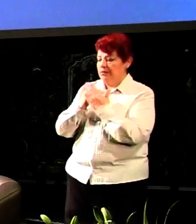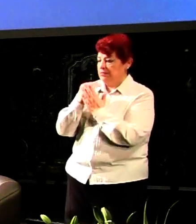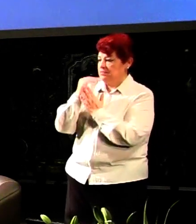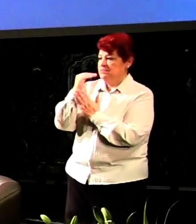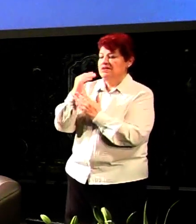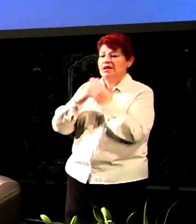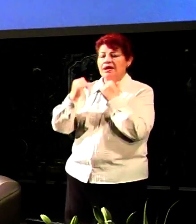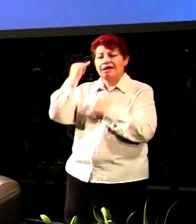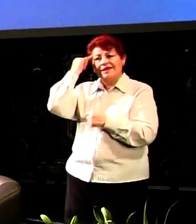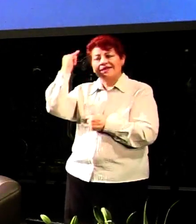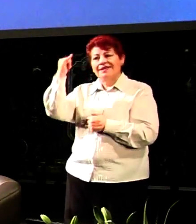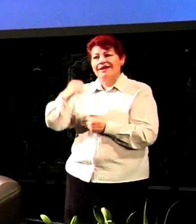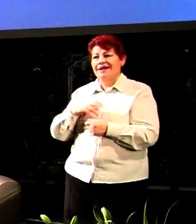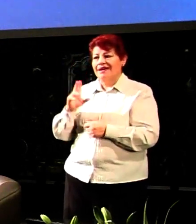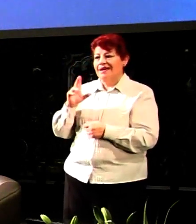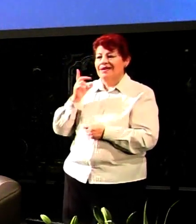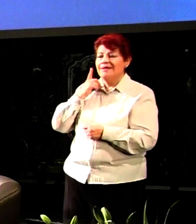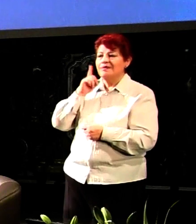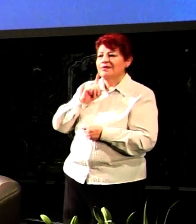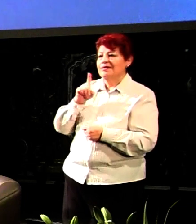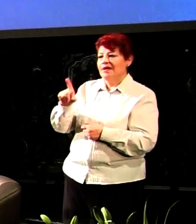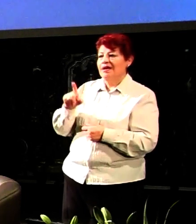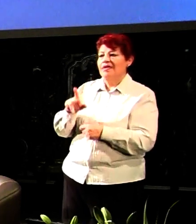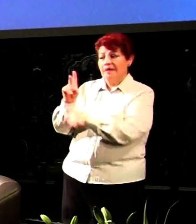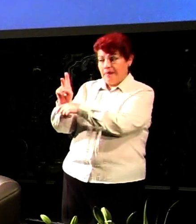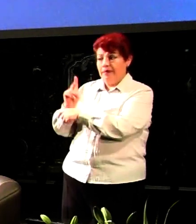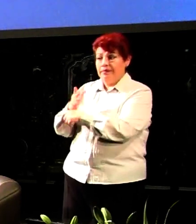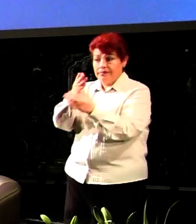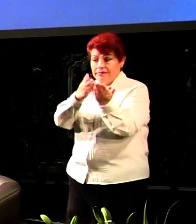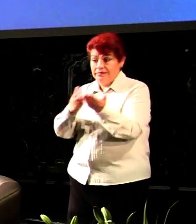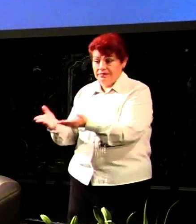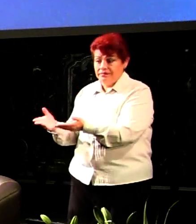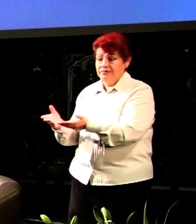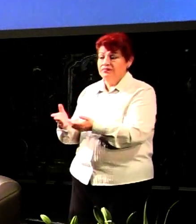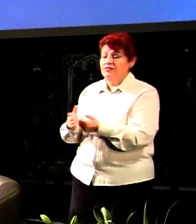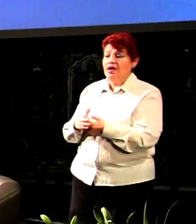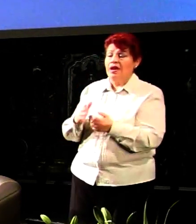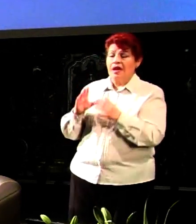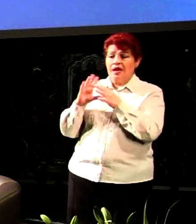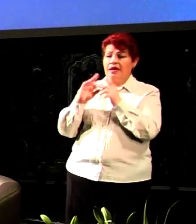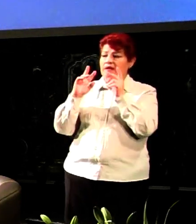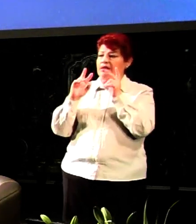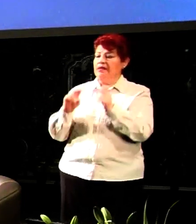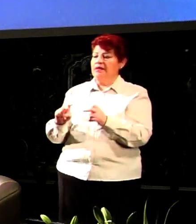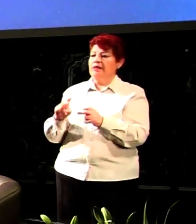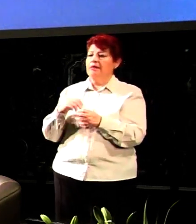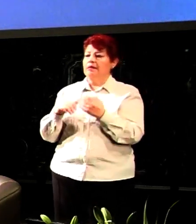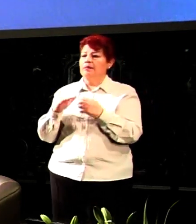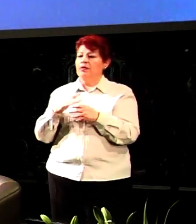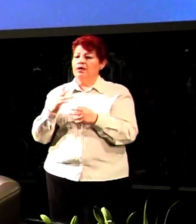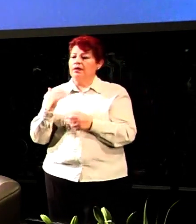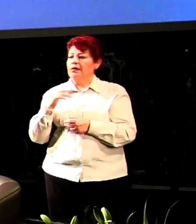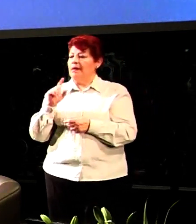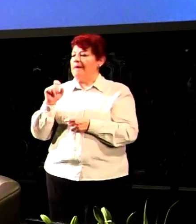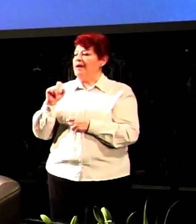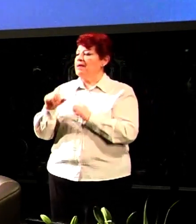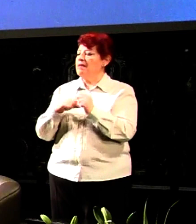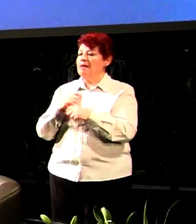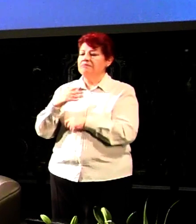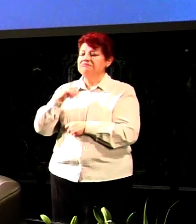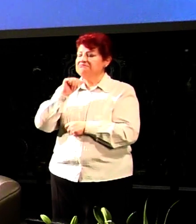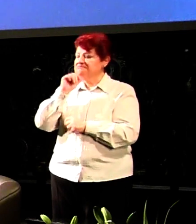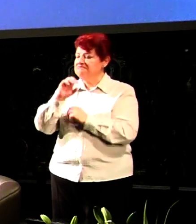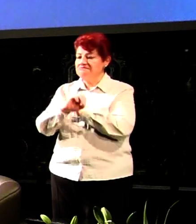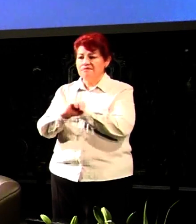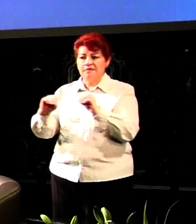la idea que la diputada me haya inventado hoy hablar de este tema, porque hasta hace 20 años todavía no se